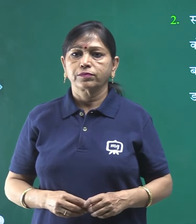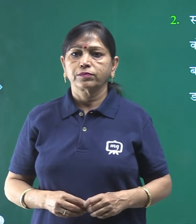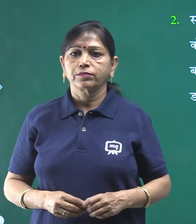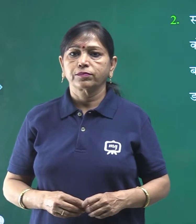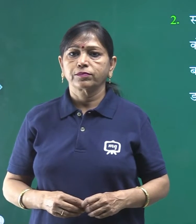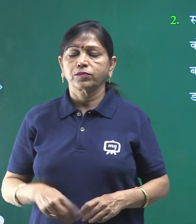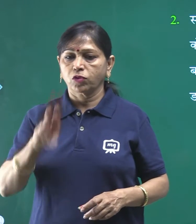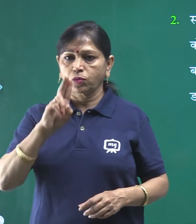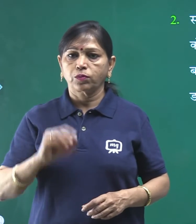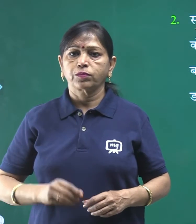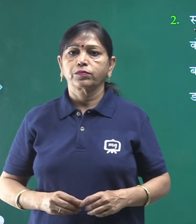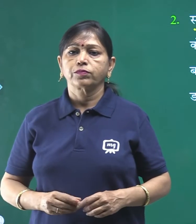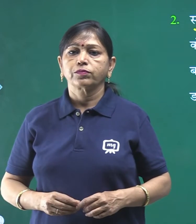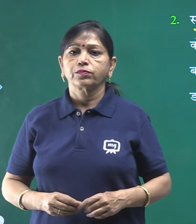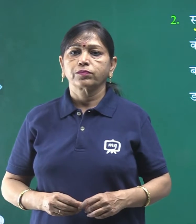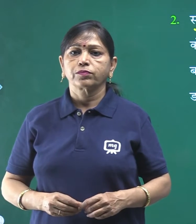2,